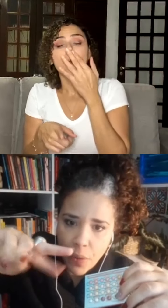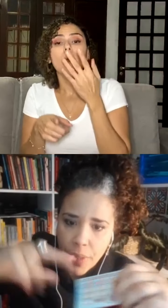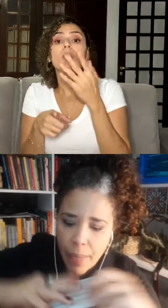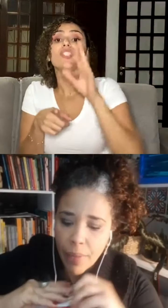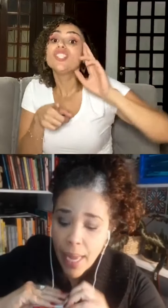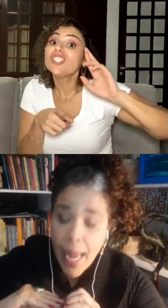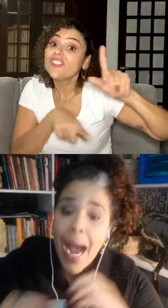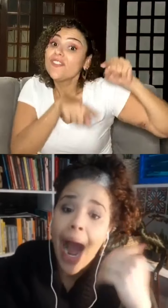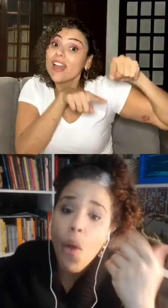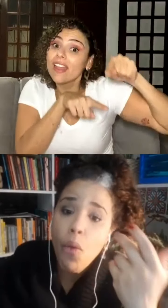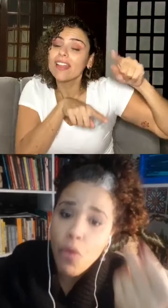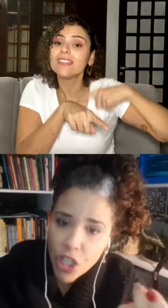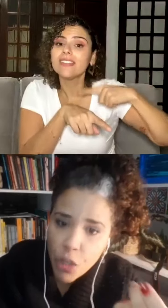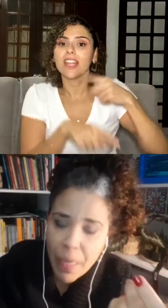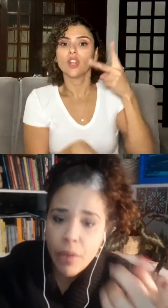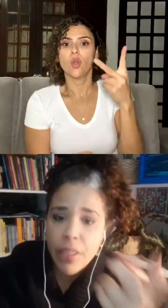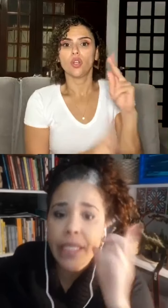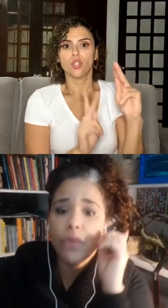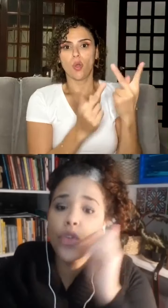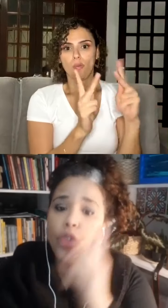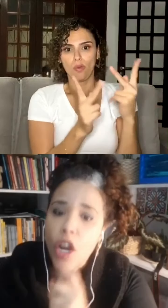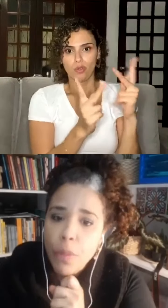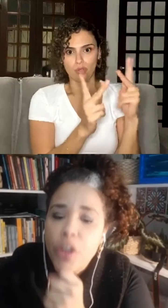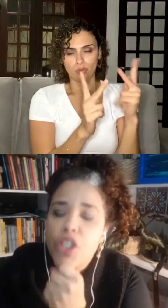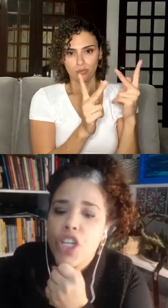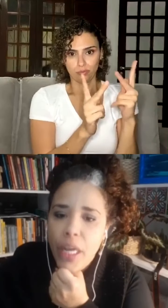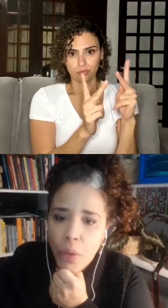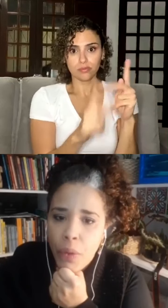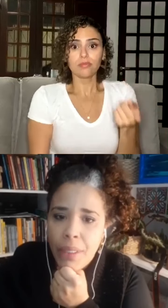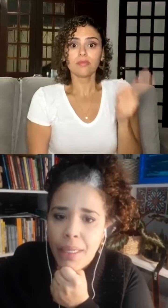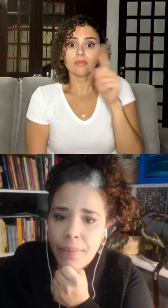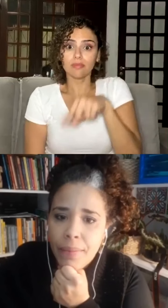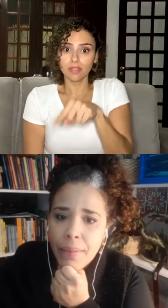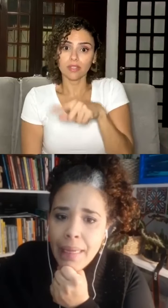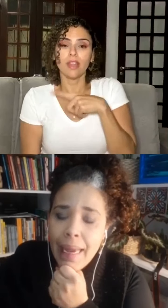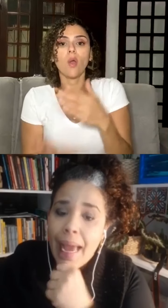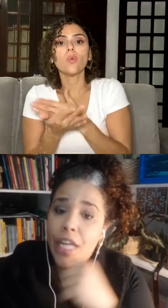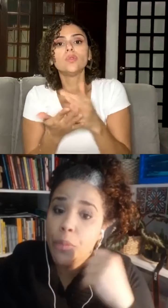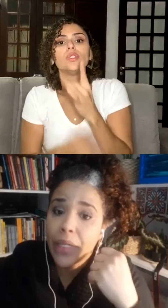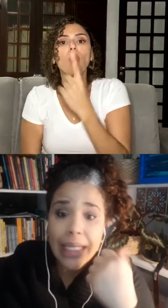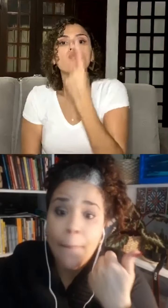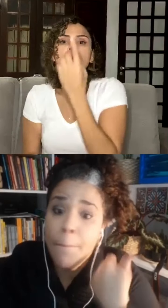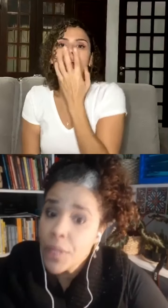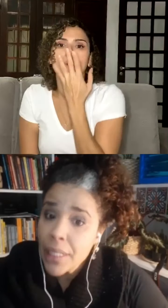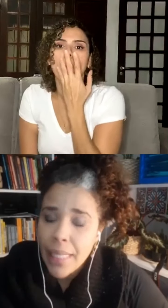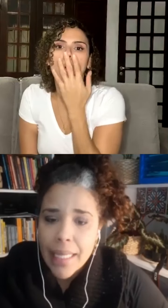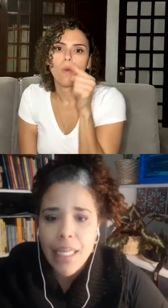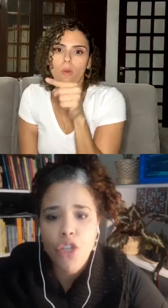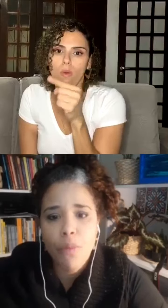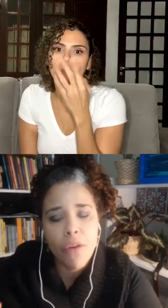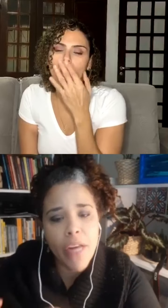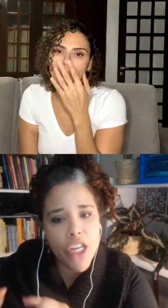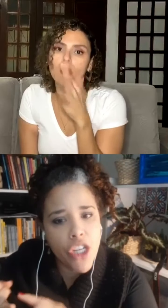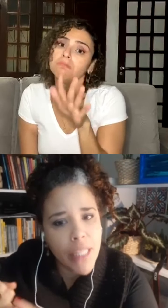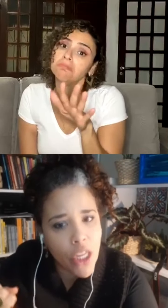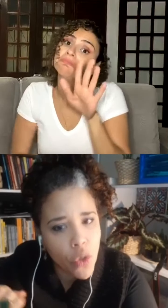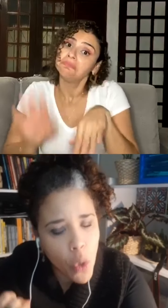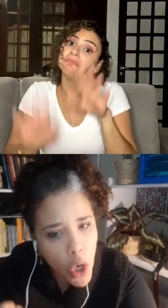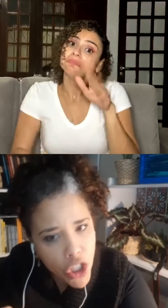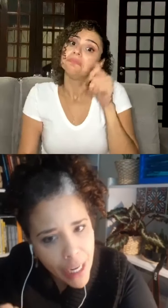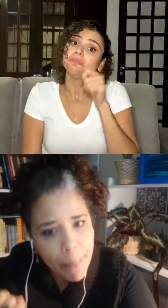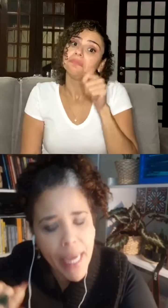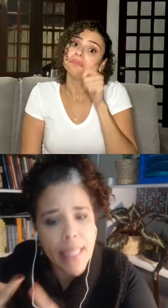progesterona. Algumas pílulas são só de progesterona. Elas podem ser muito interessantes para mulheres que têm